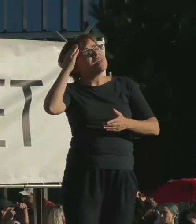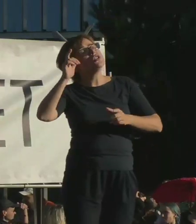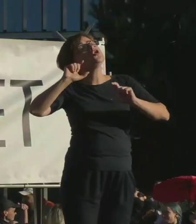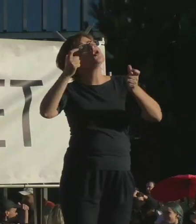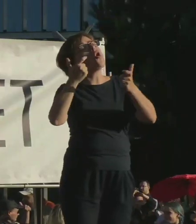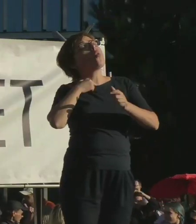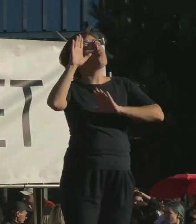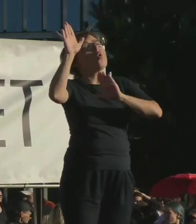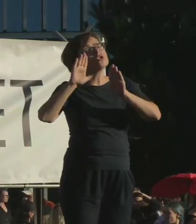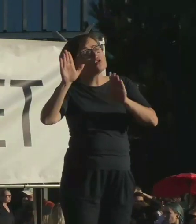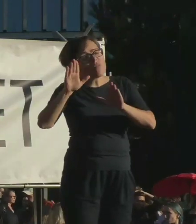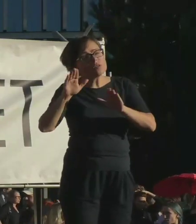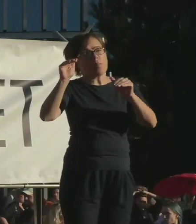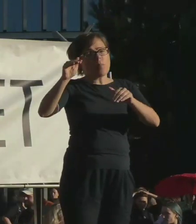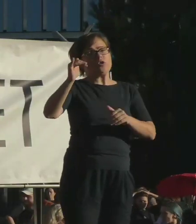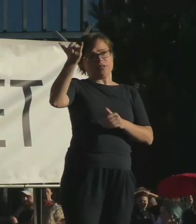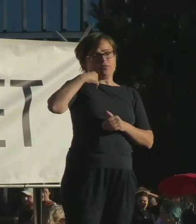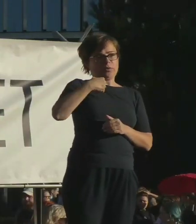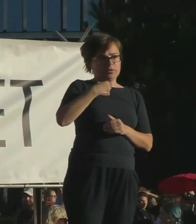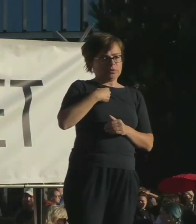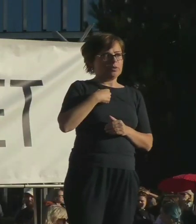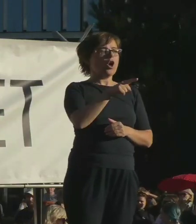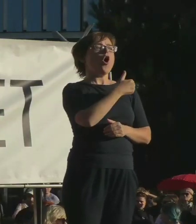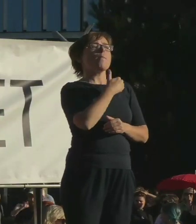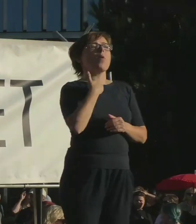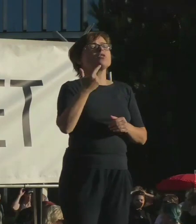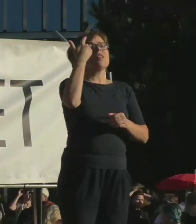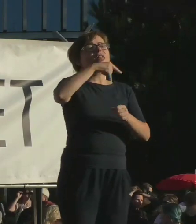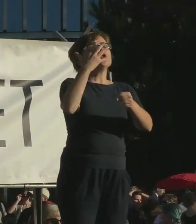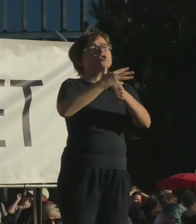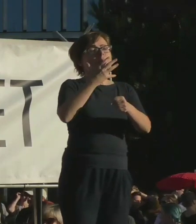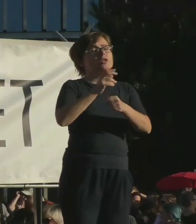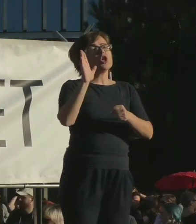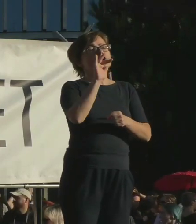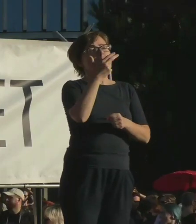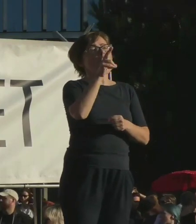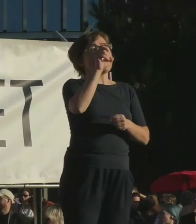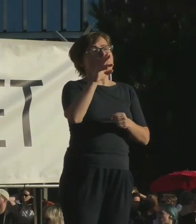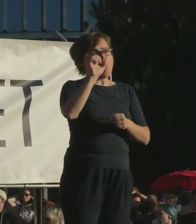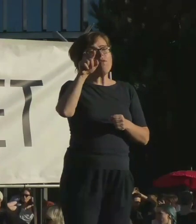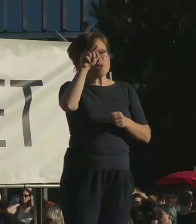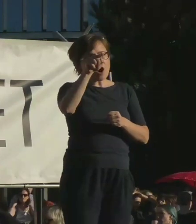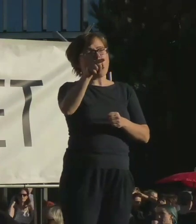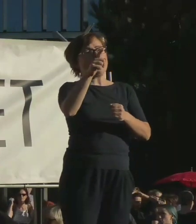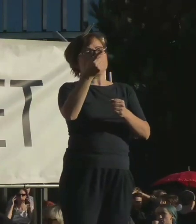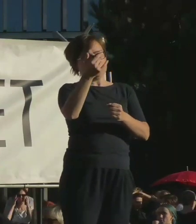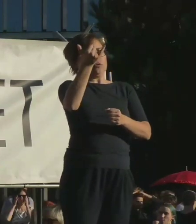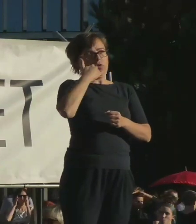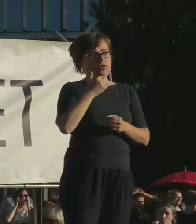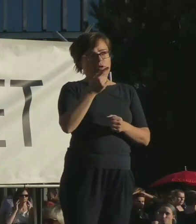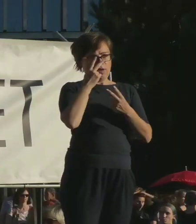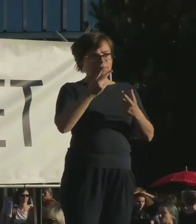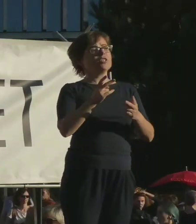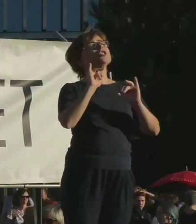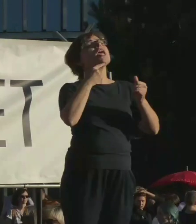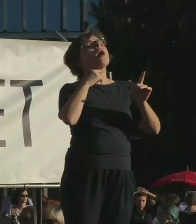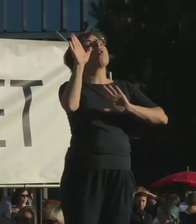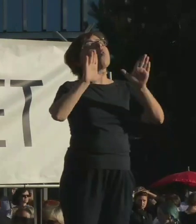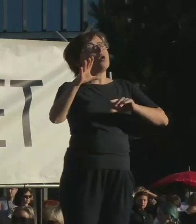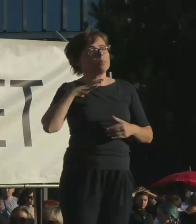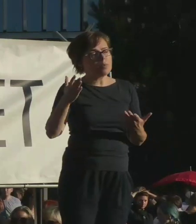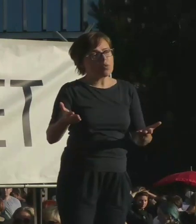Z naszej wiedzy i ekspertyzy prawnej skorzystała Polska 2050 Szymona Hołowni. Sami widziałyście, jak rozłożyły się